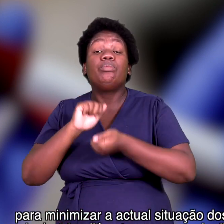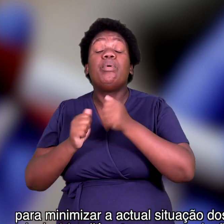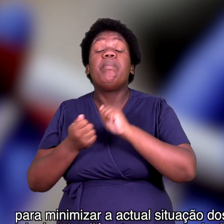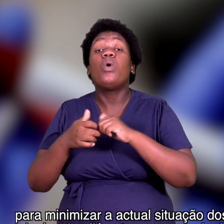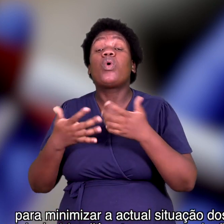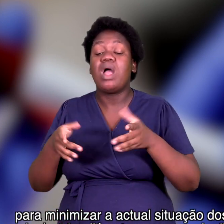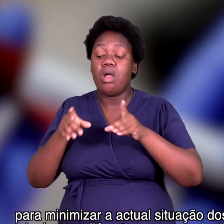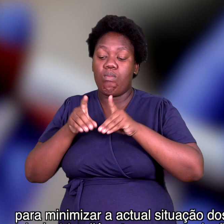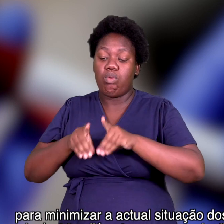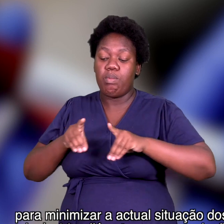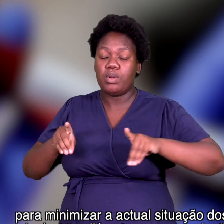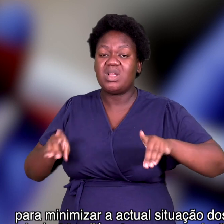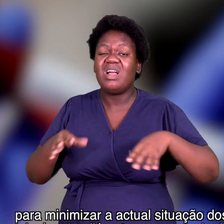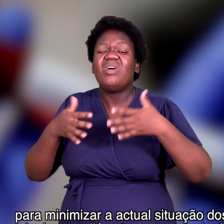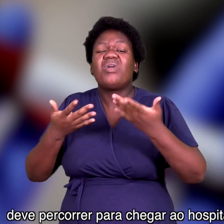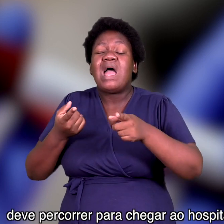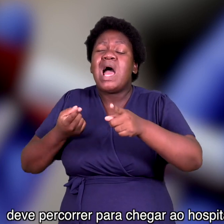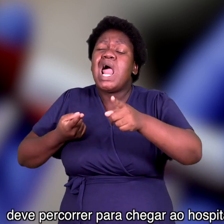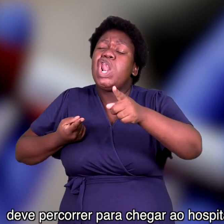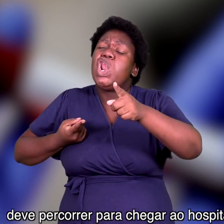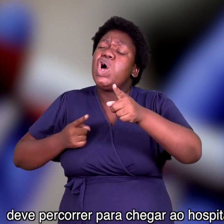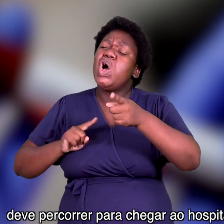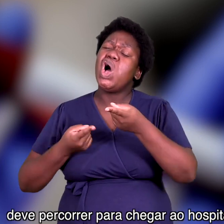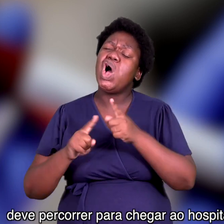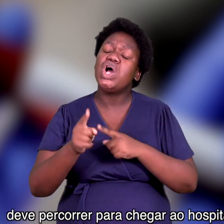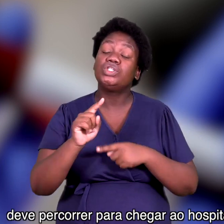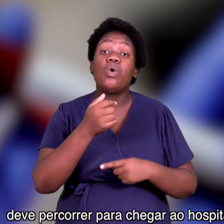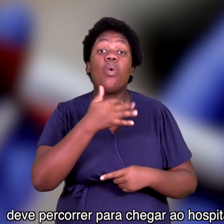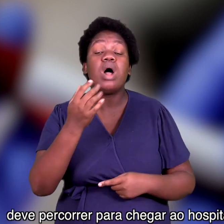populações são obrigadas a percorrer para chegar a uma unidade sanitária.